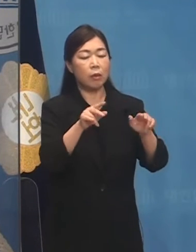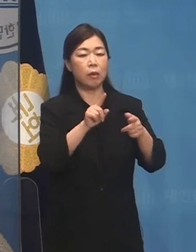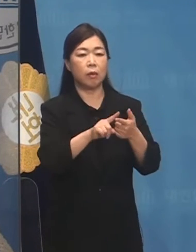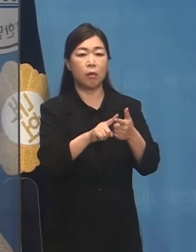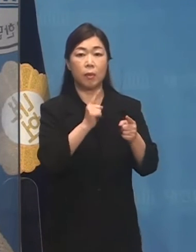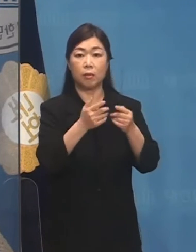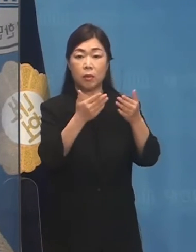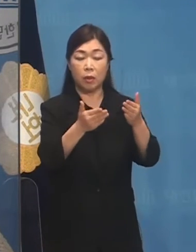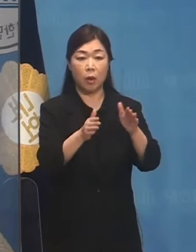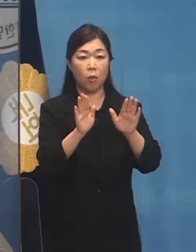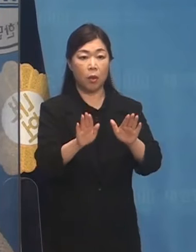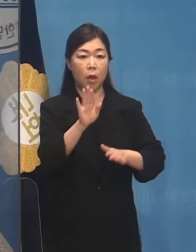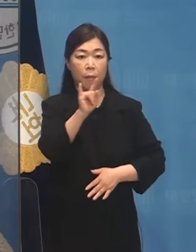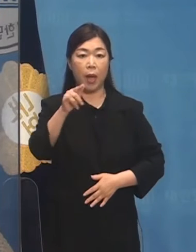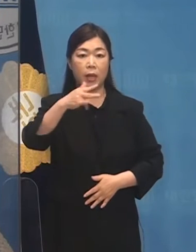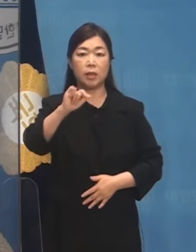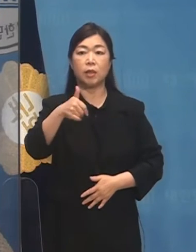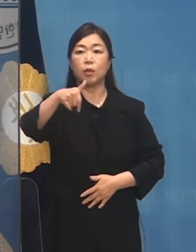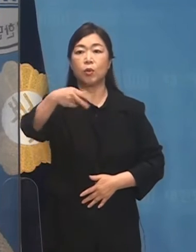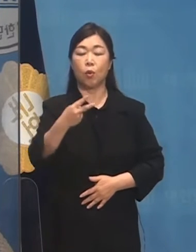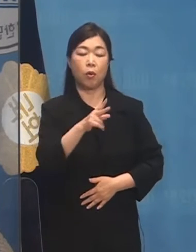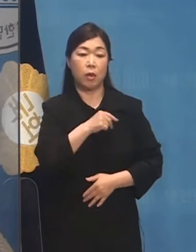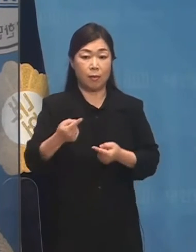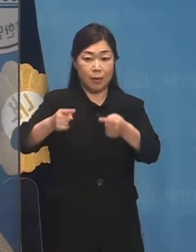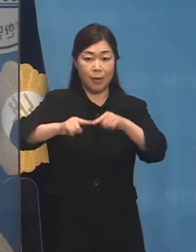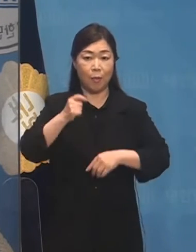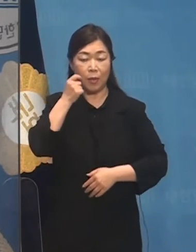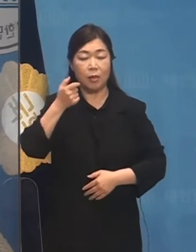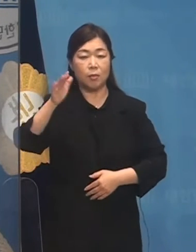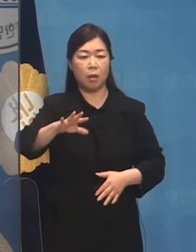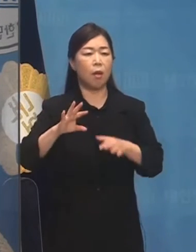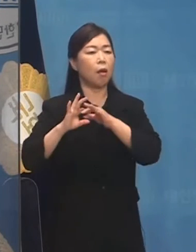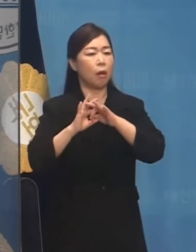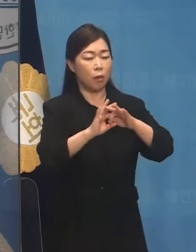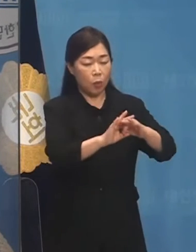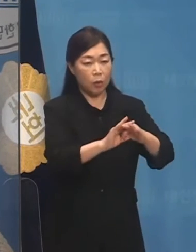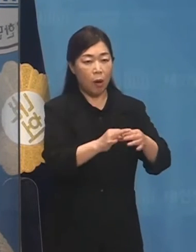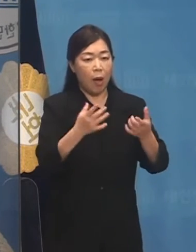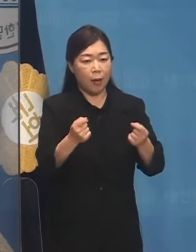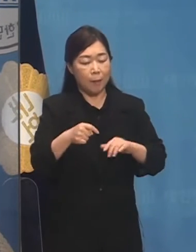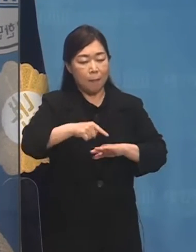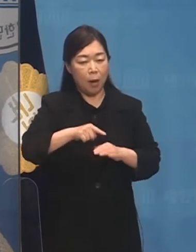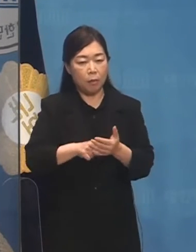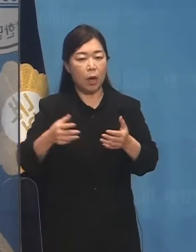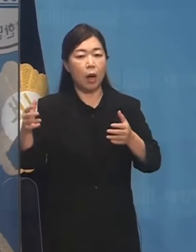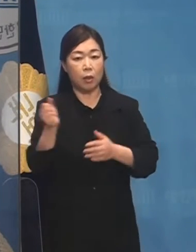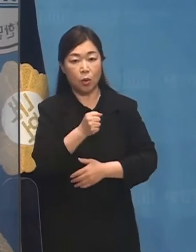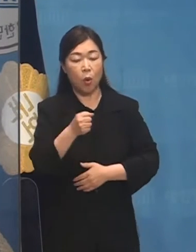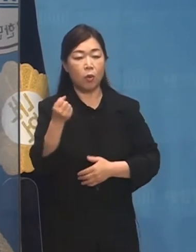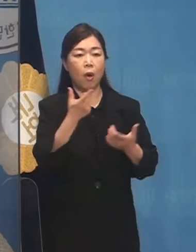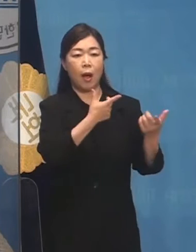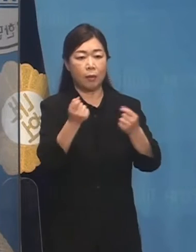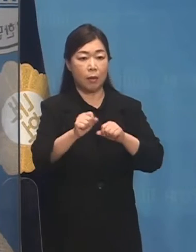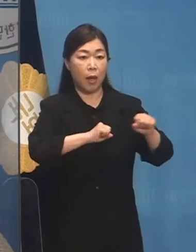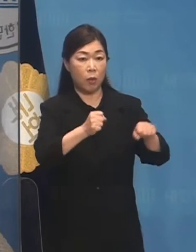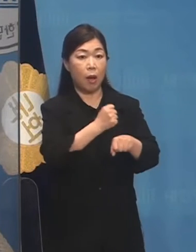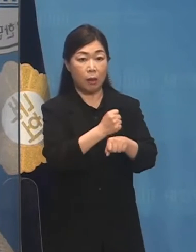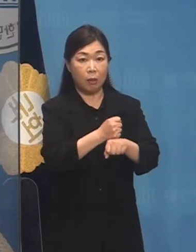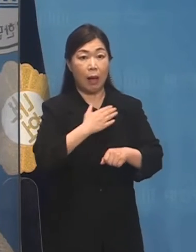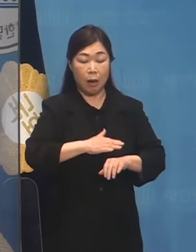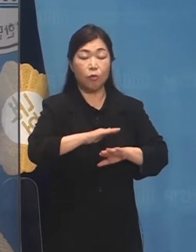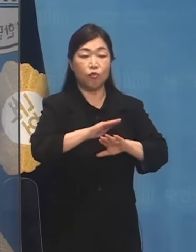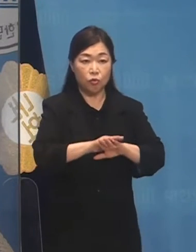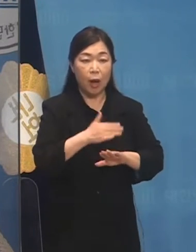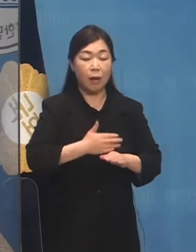배진교 의원님은 오늘 참석은 못하셨습니다만 계속해서 같은 뜻으로 그리고 같은 행동을 하고 계시다는 것을 제가